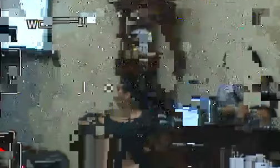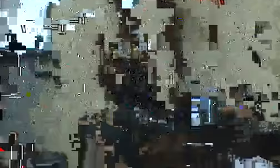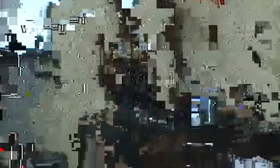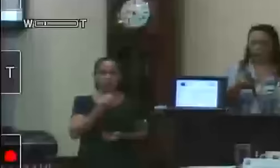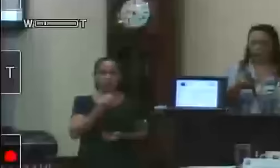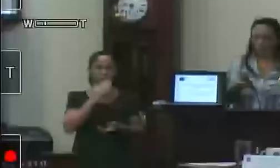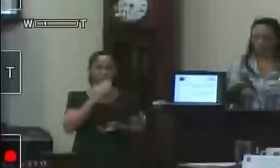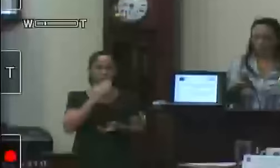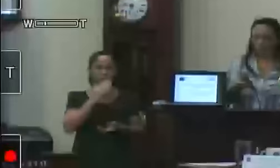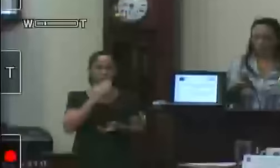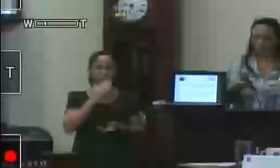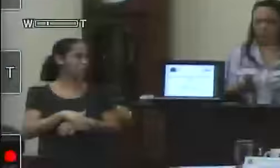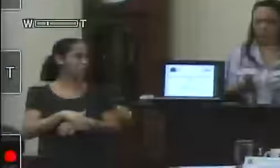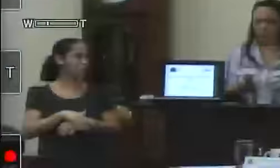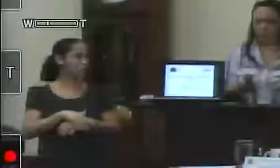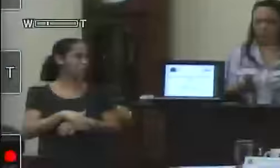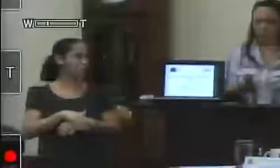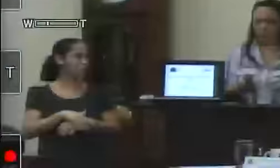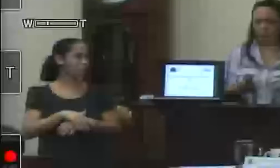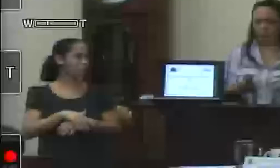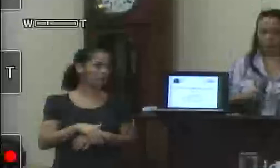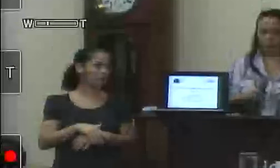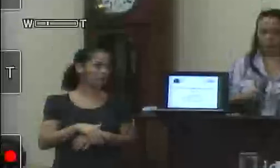Boa noite.